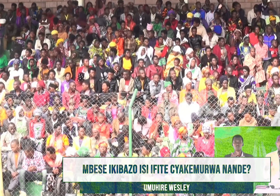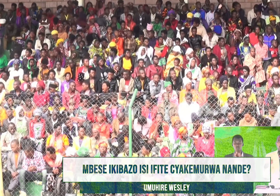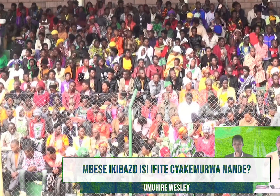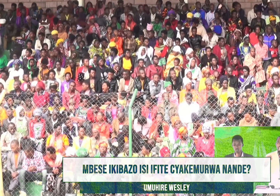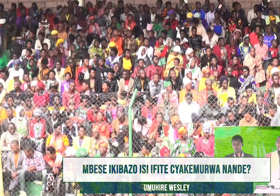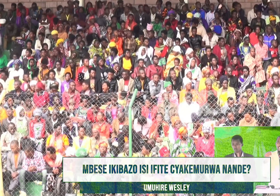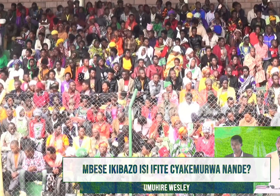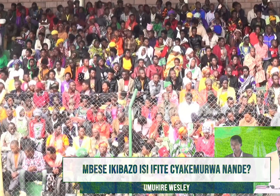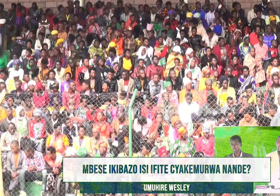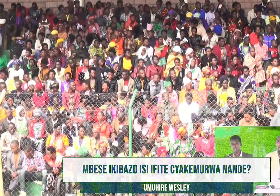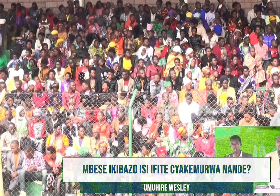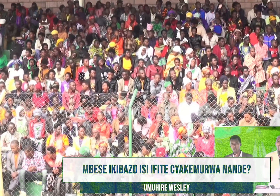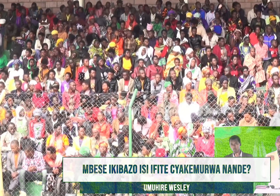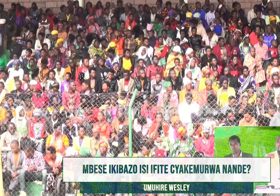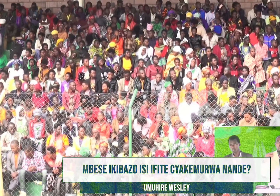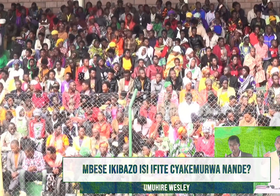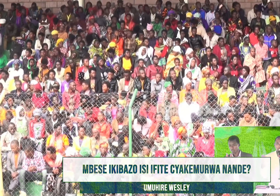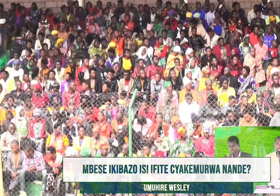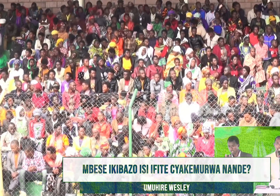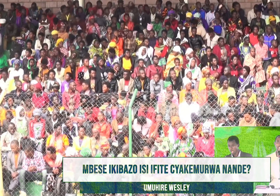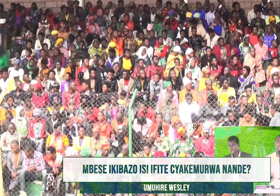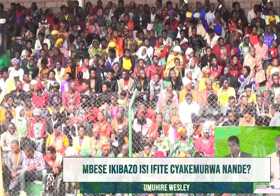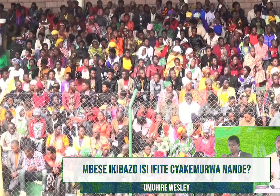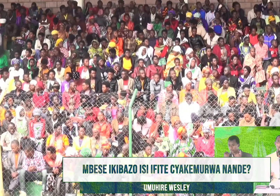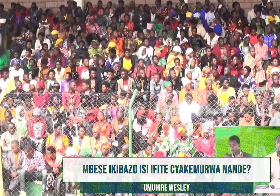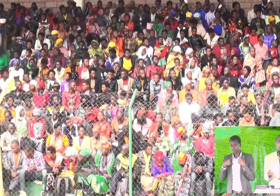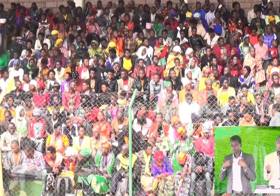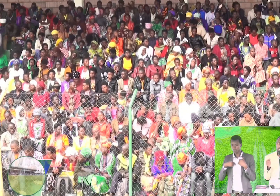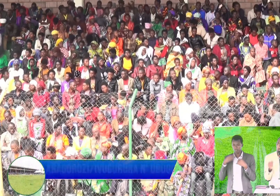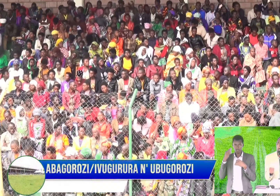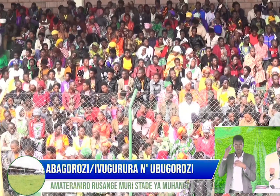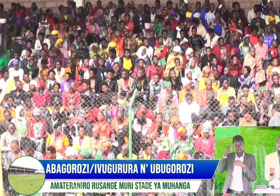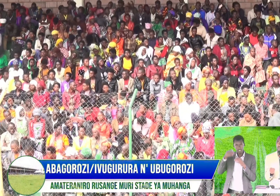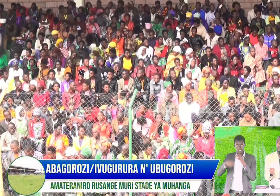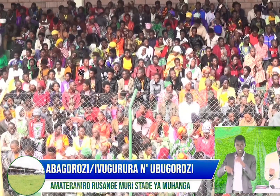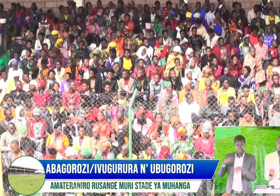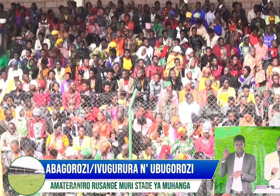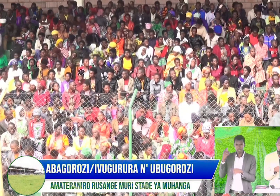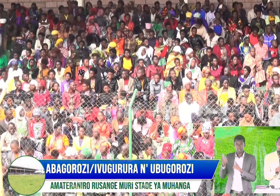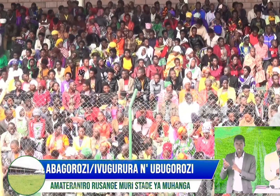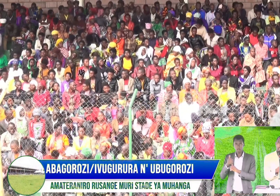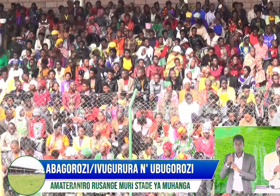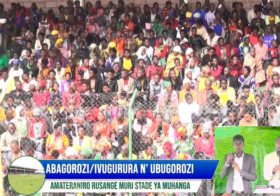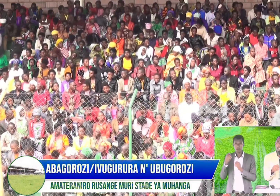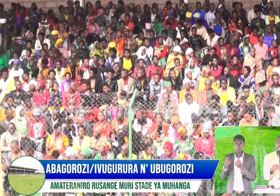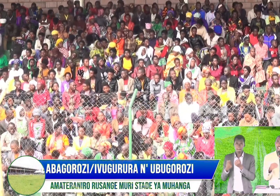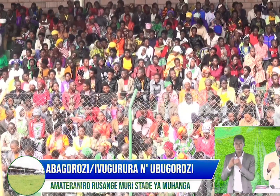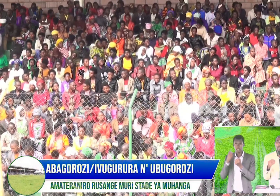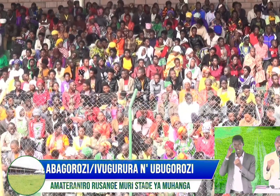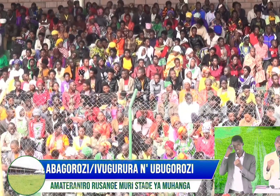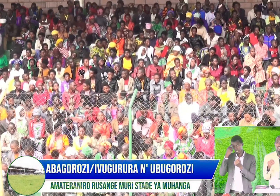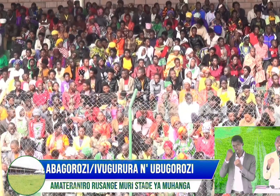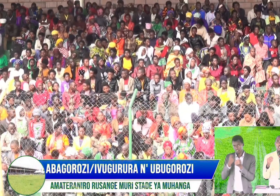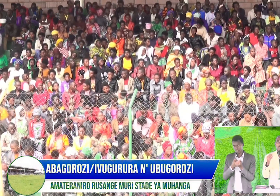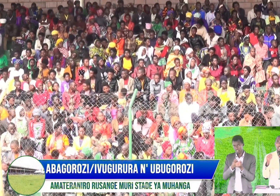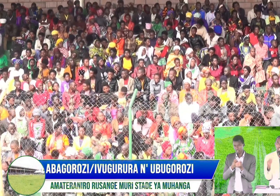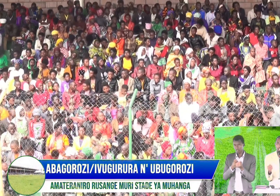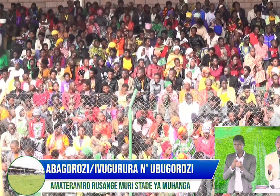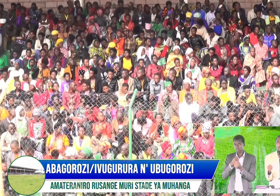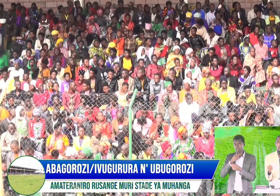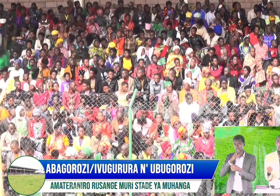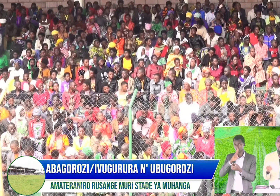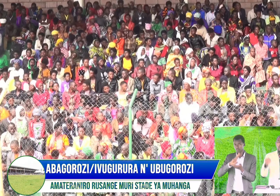ngo uzasinda kandi uzabona buruse ya leta. Mu by'ukuri ariko ijambo ry'Imana riratubwira ko atari